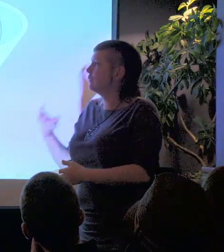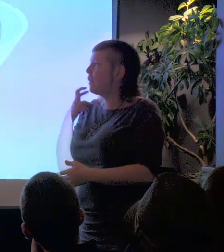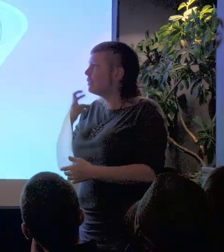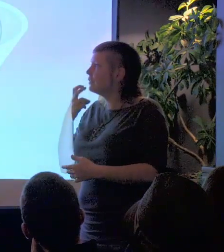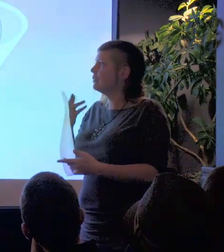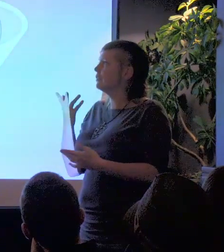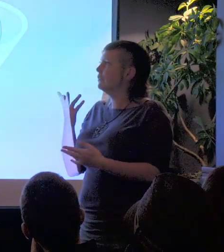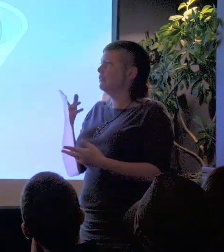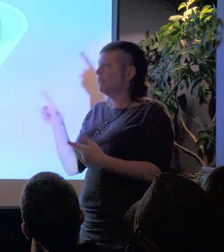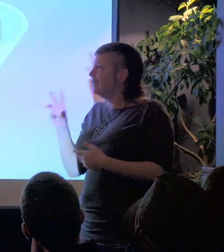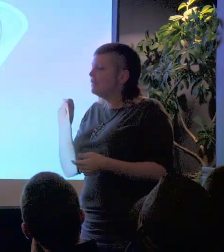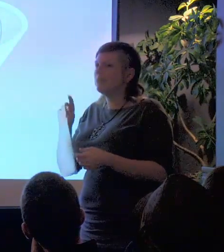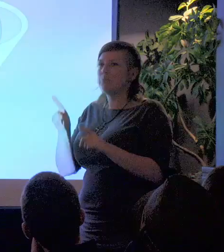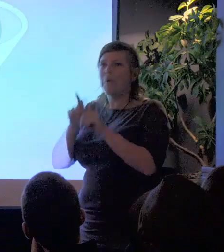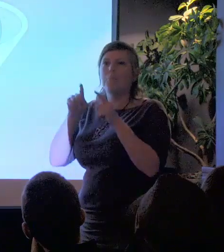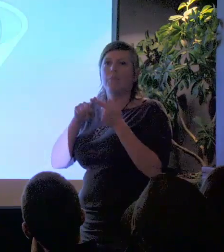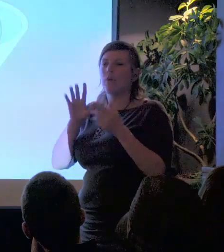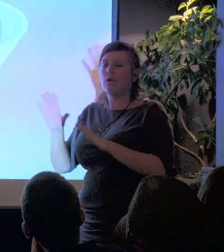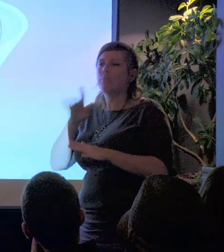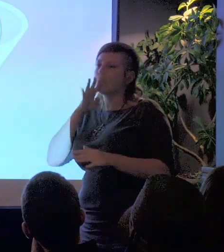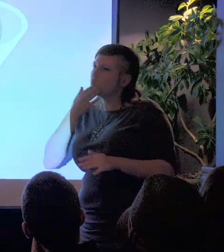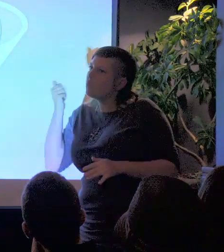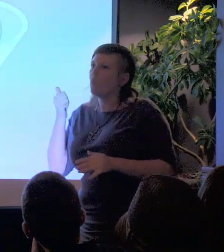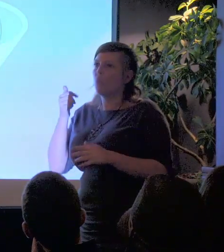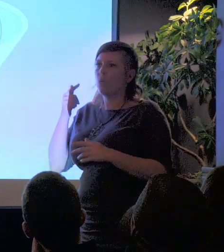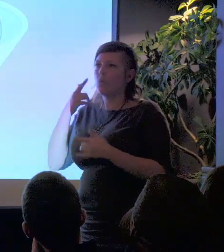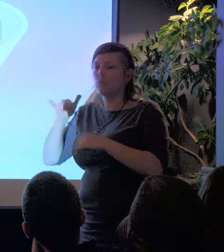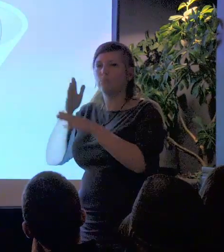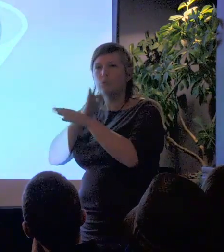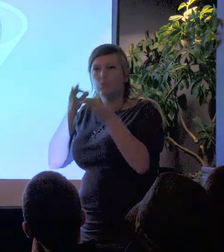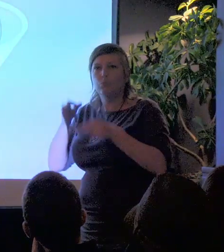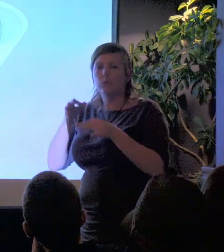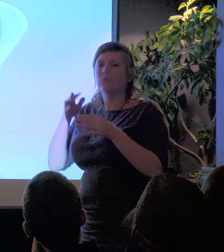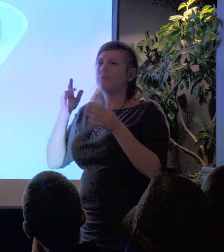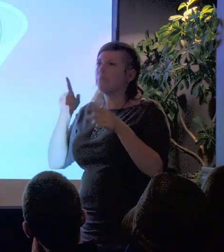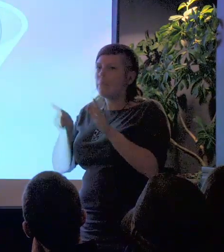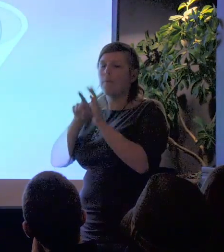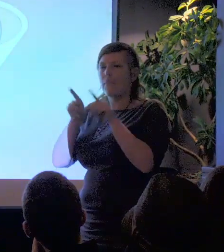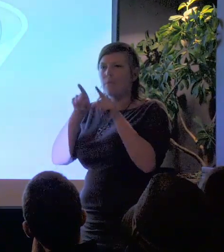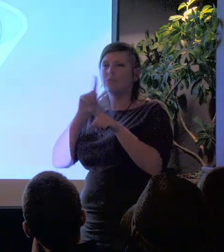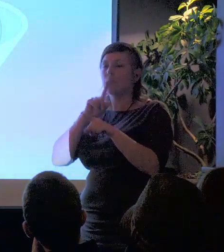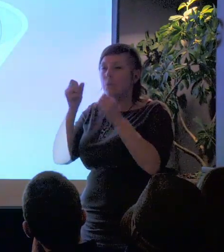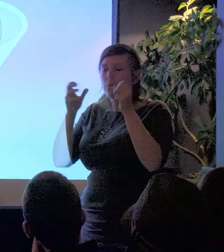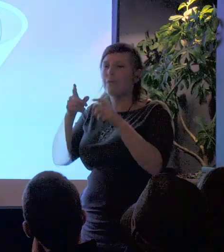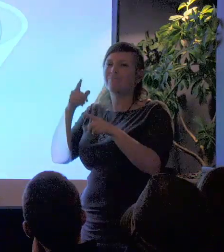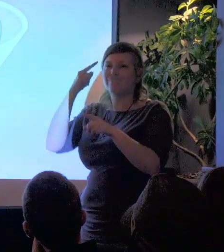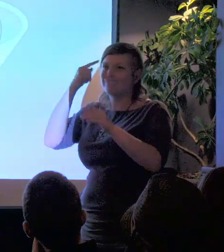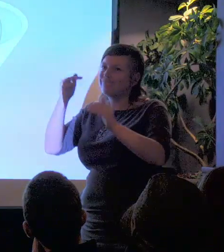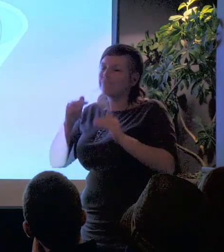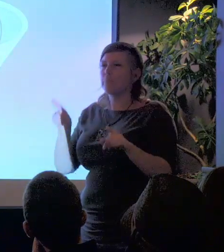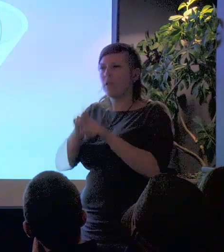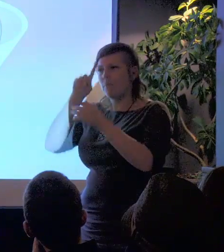le fait que certaines recherches vont dans une direction, bien dans le concret, on reste encore avec certains préjugés qui restent